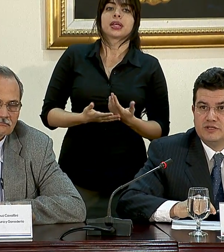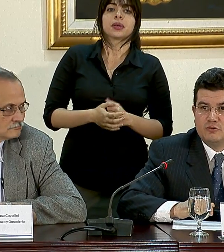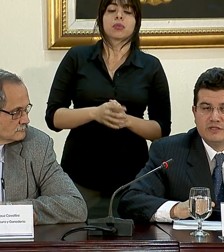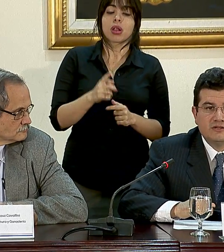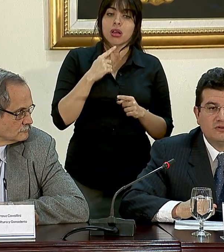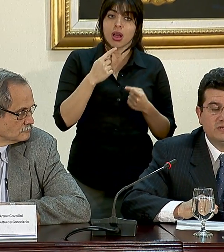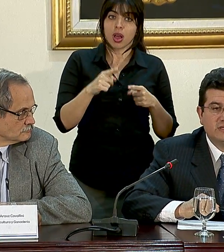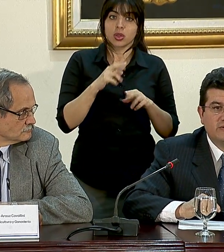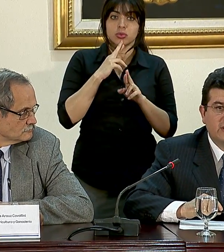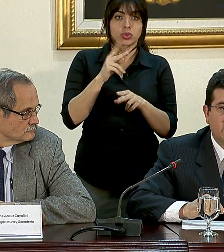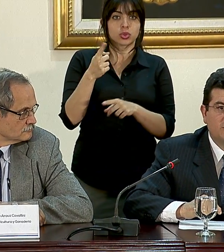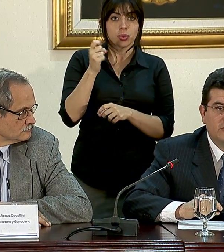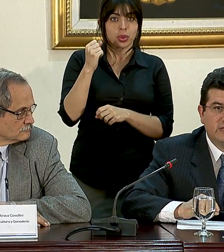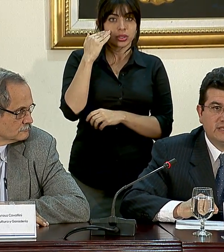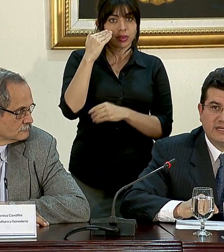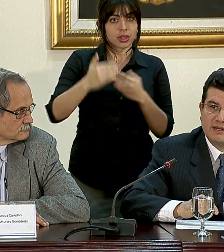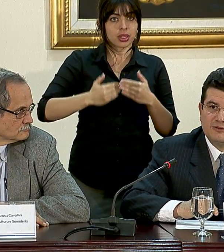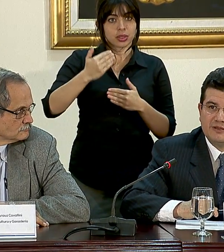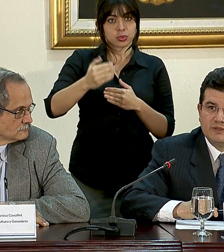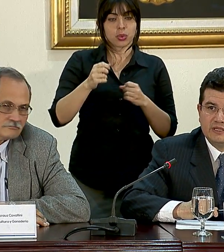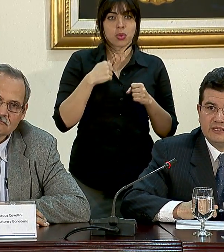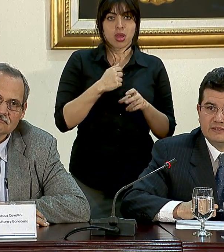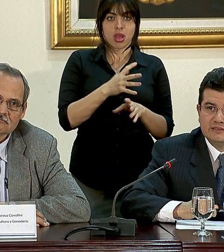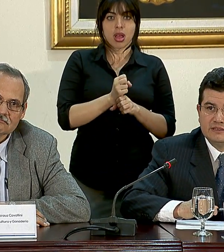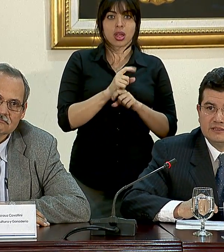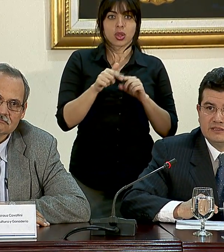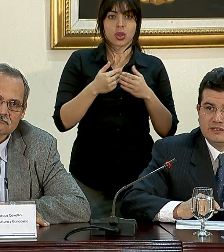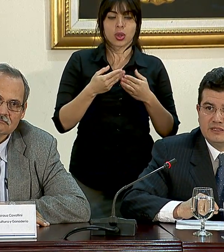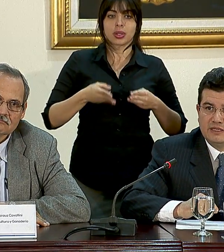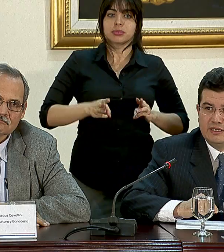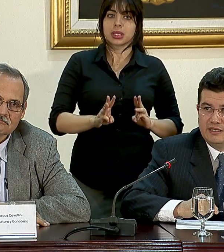Las consecuencias solo se sabrán después de que tengamos las medidas,